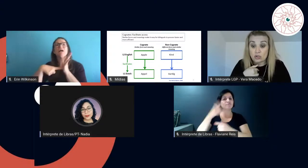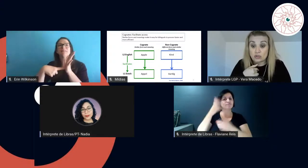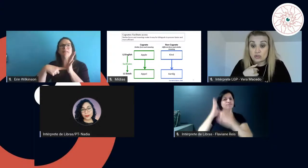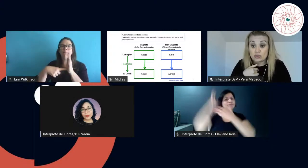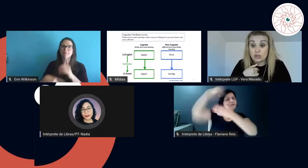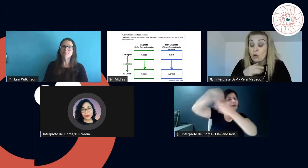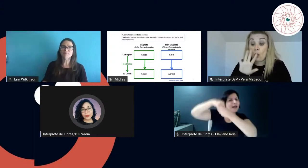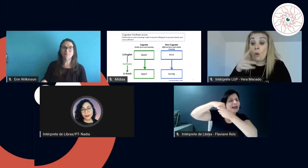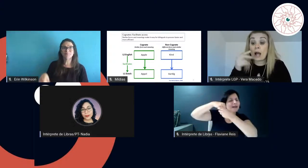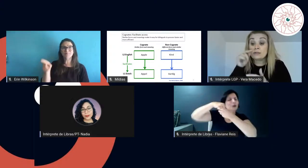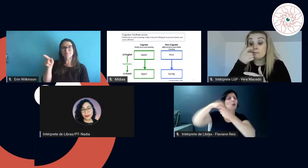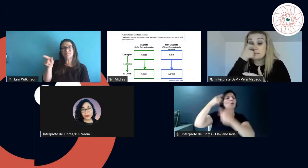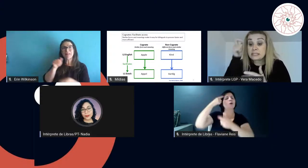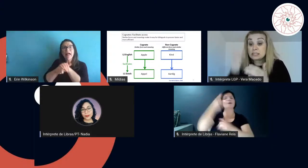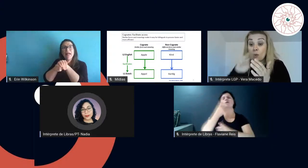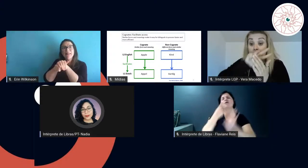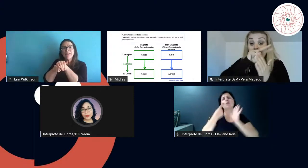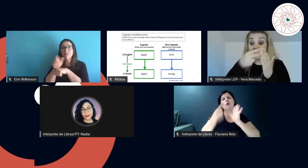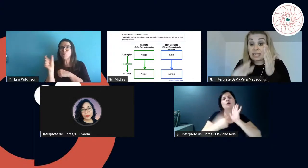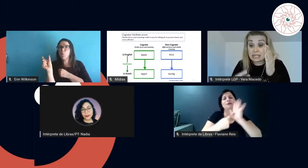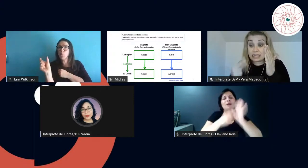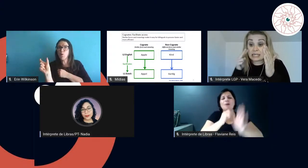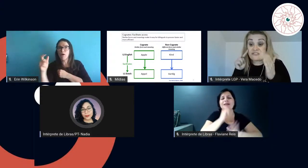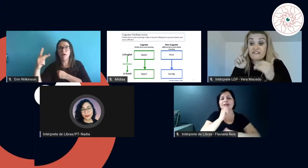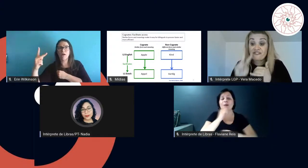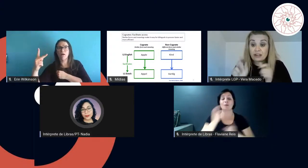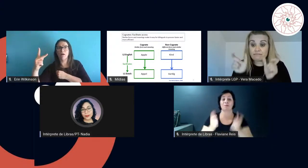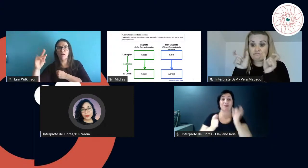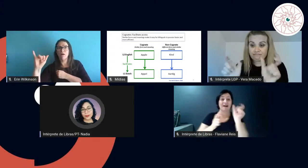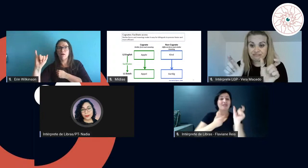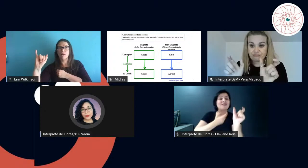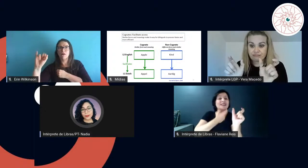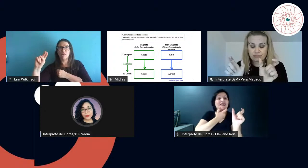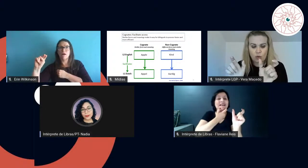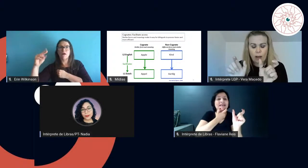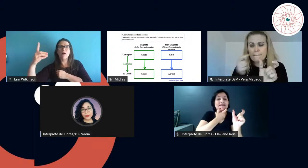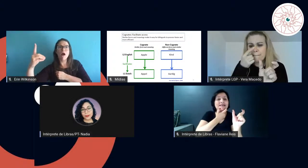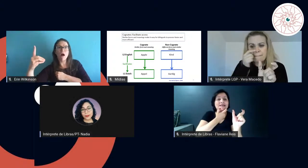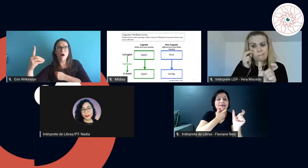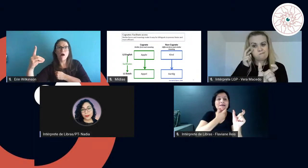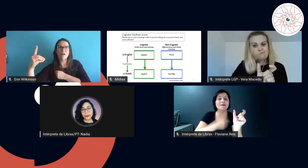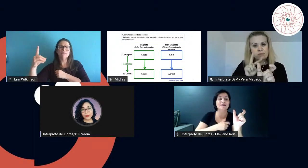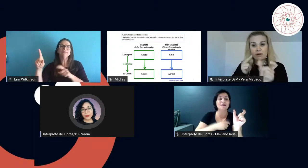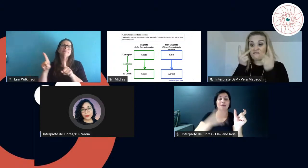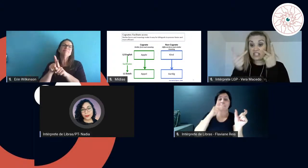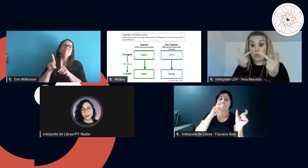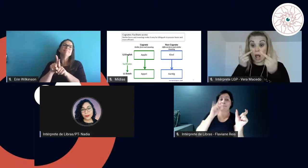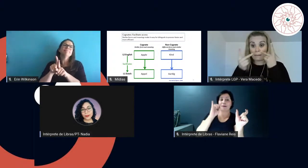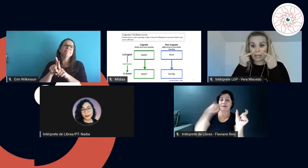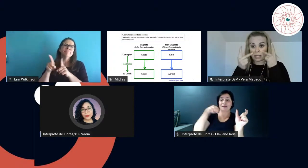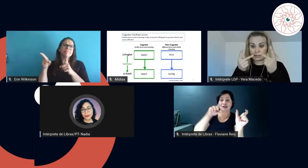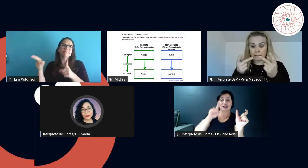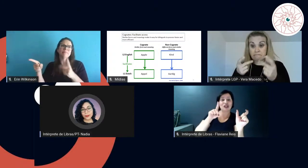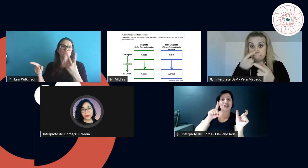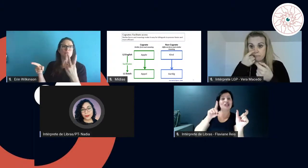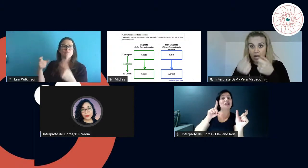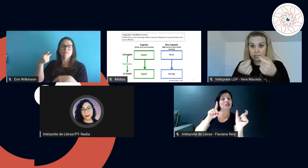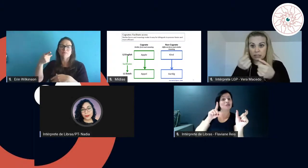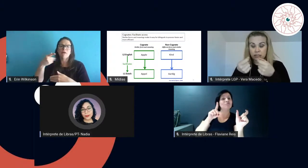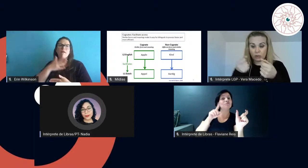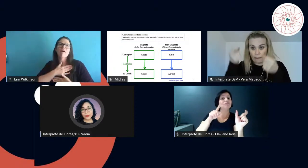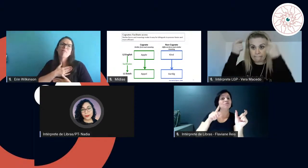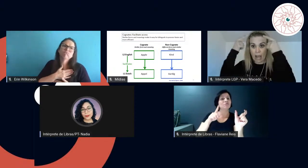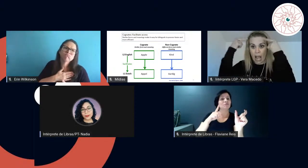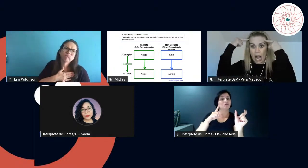depara com um termo que são eh graficamente similares, ele ativa